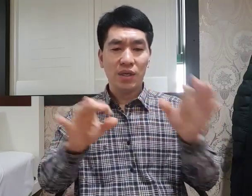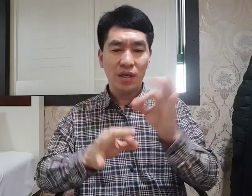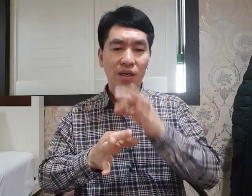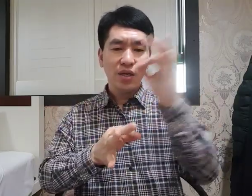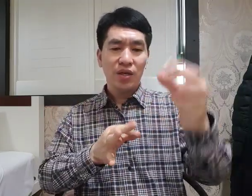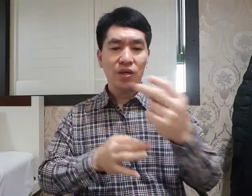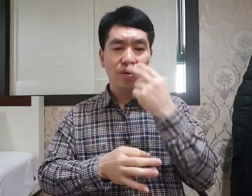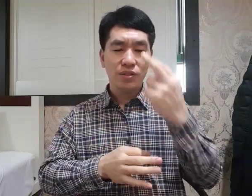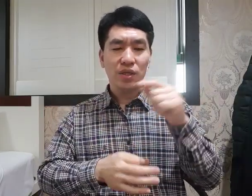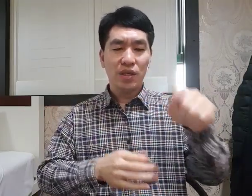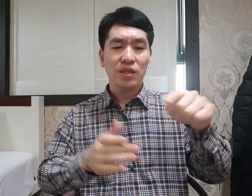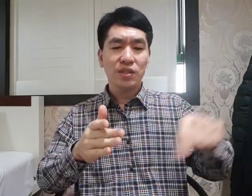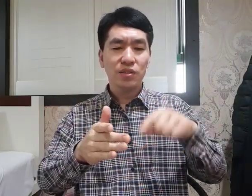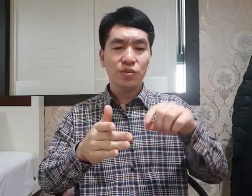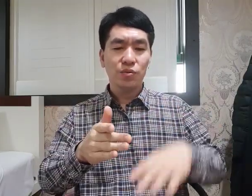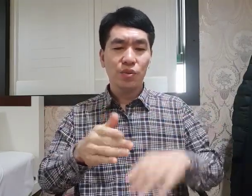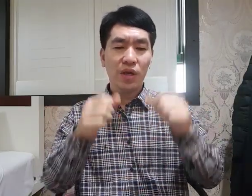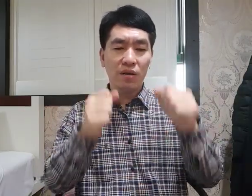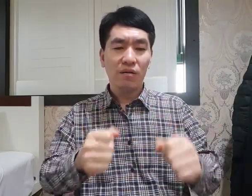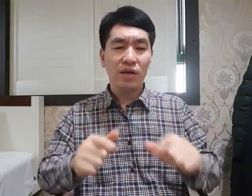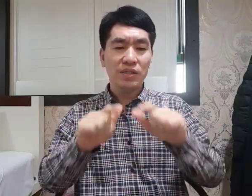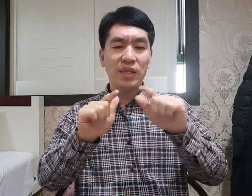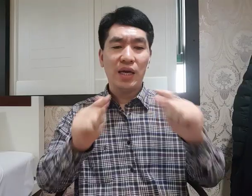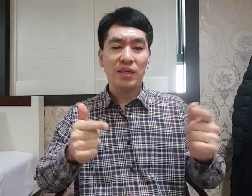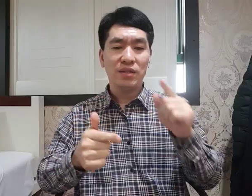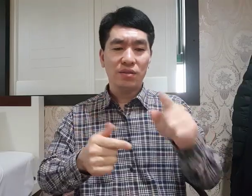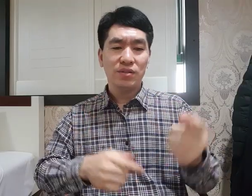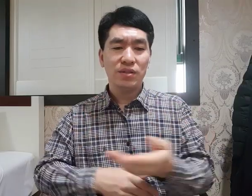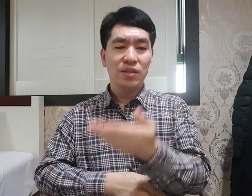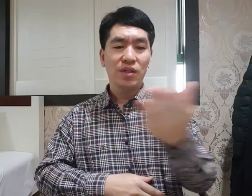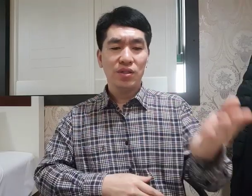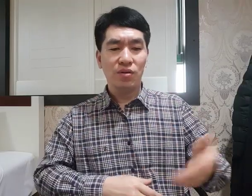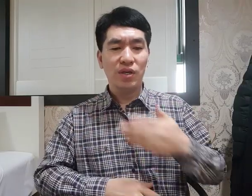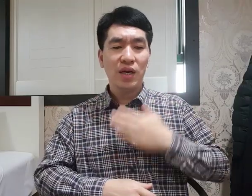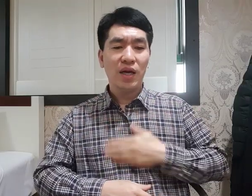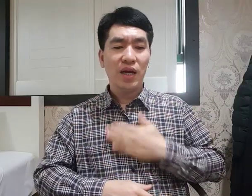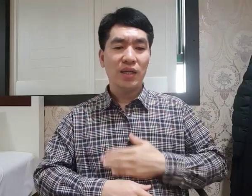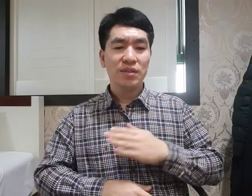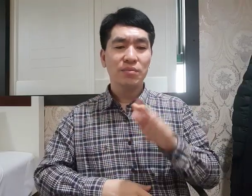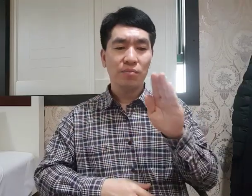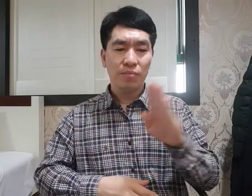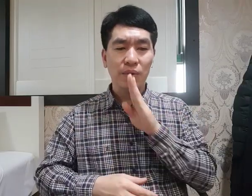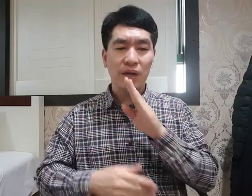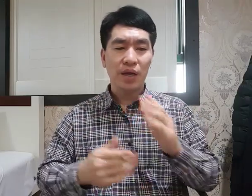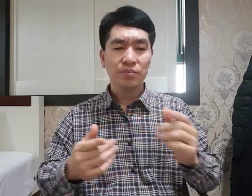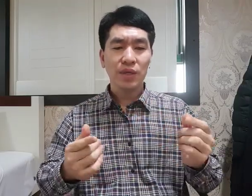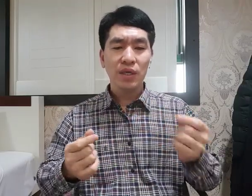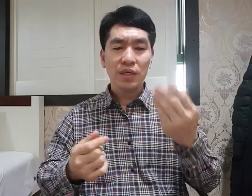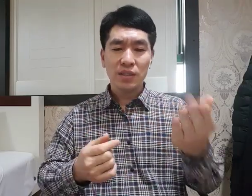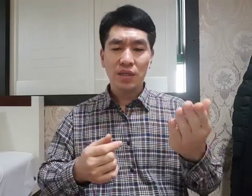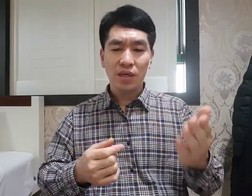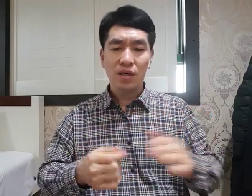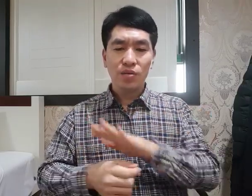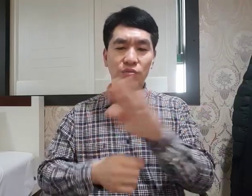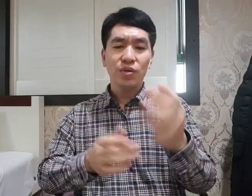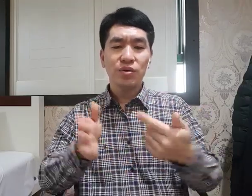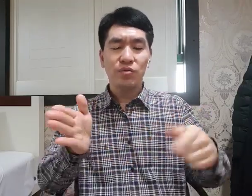자마다 영생이 그 속에 거하지 아니하는 것을 너희가 아는 바라. 그가 우리를